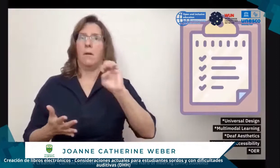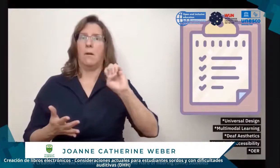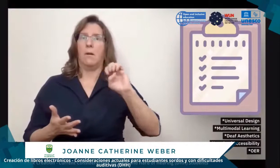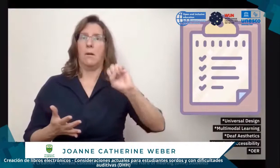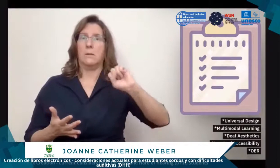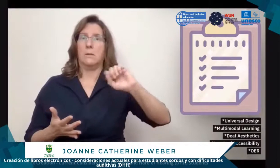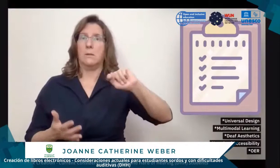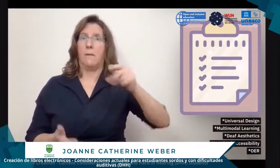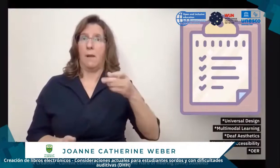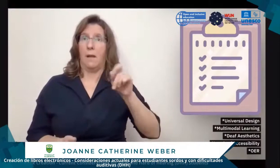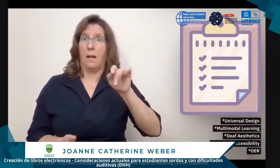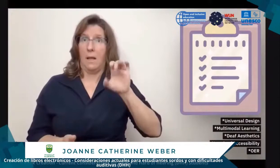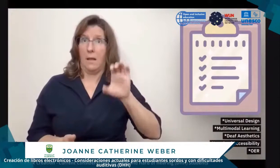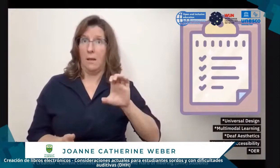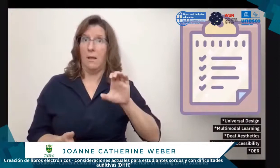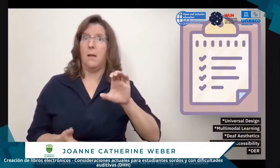también los responsables,